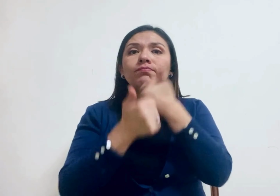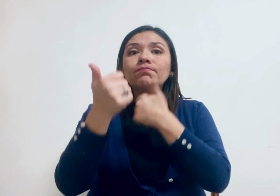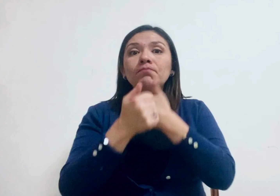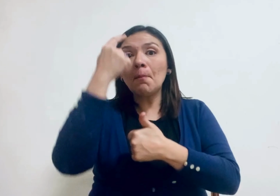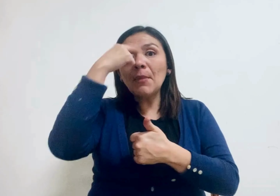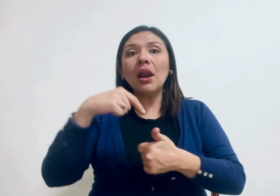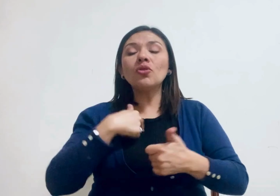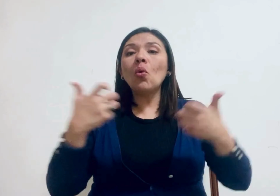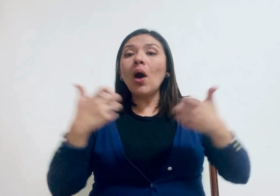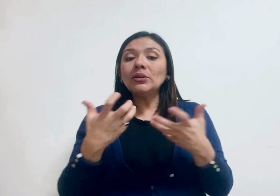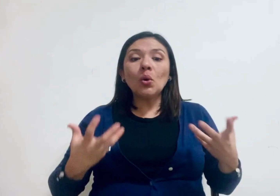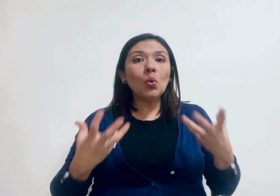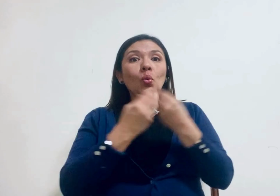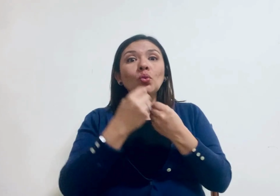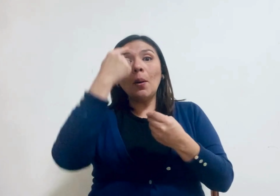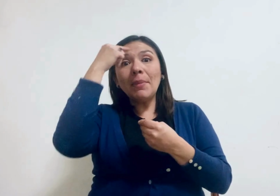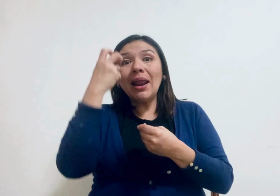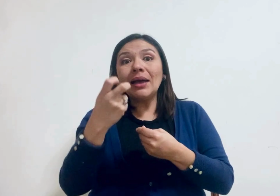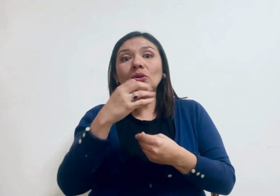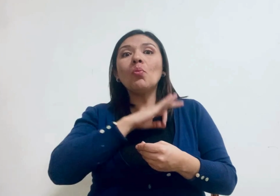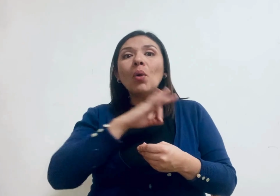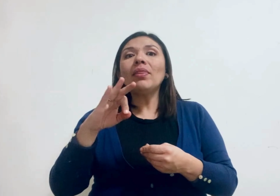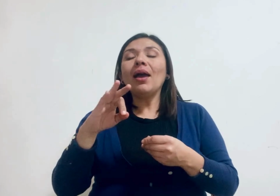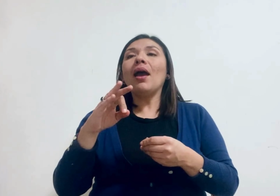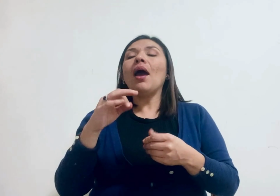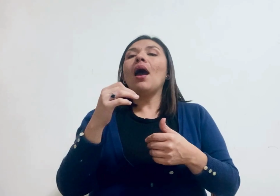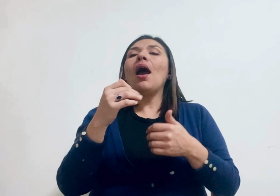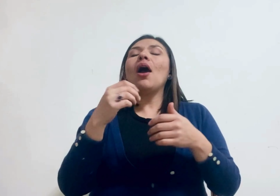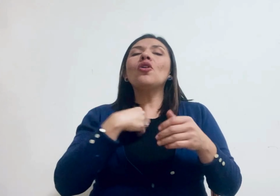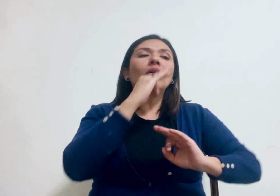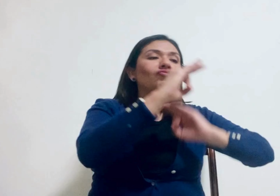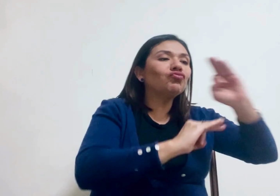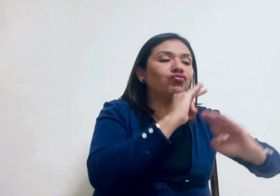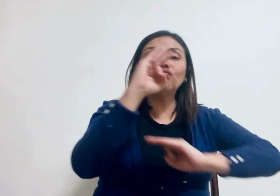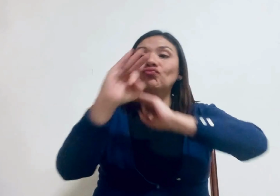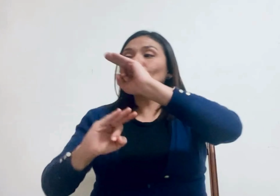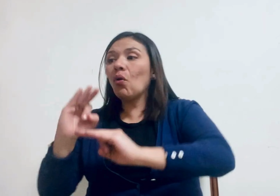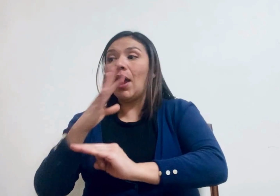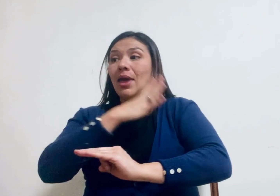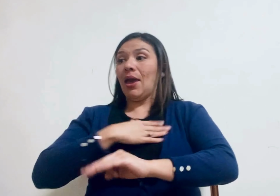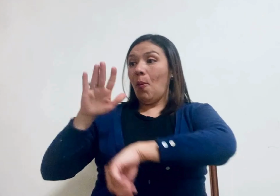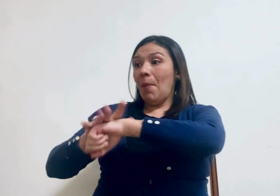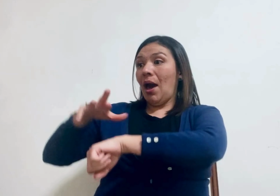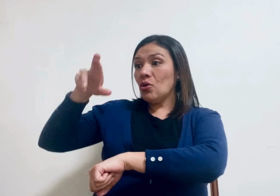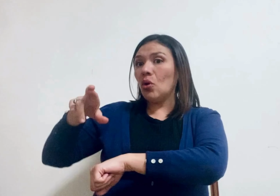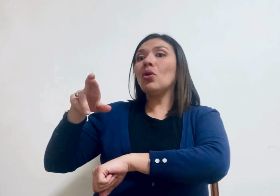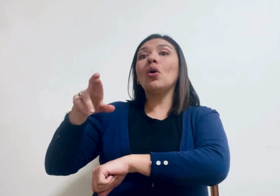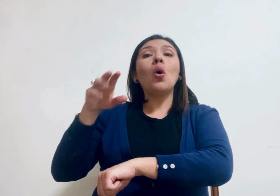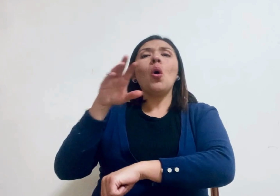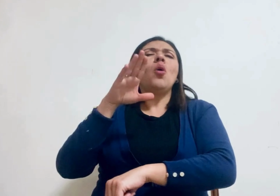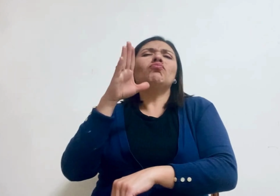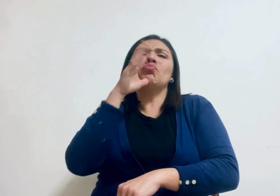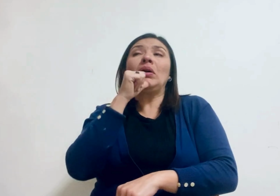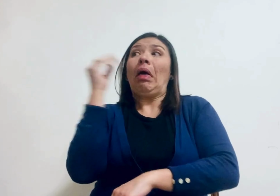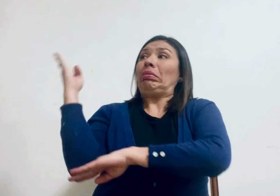estos espacios que regalamos para darle este tiempo uno a uno al hijo mayor también, que no tiene que ser el día